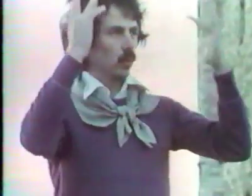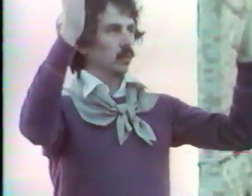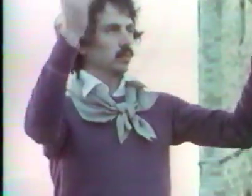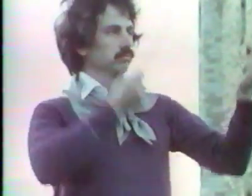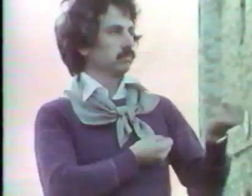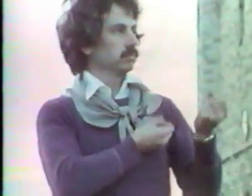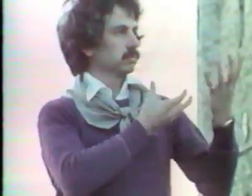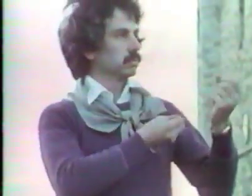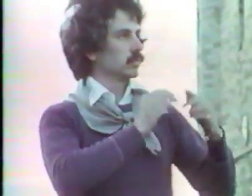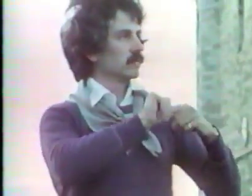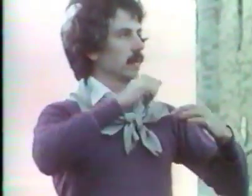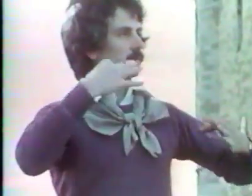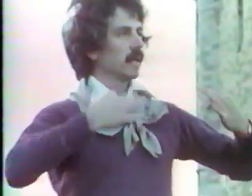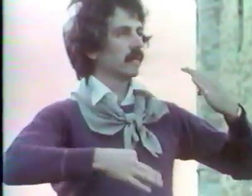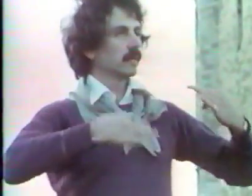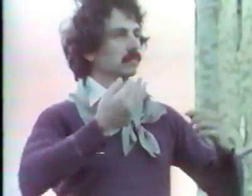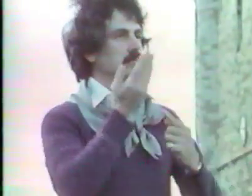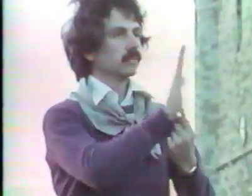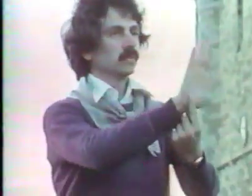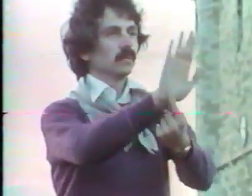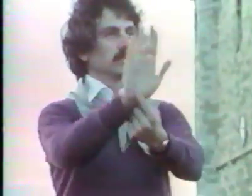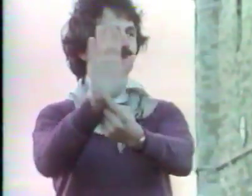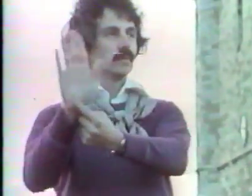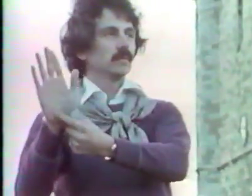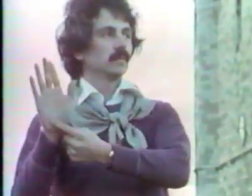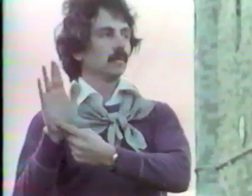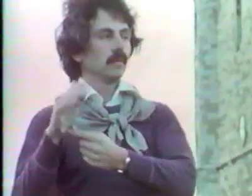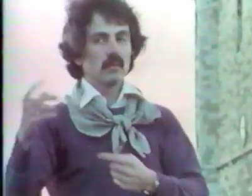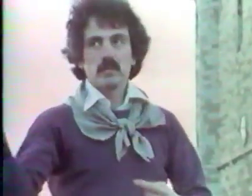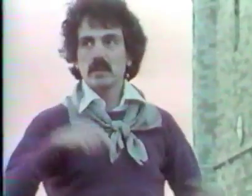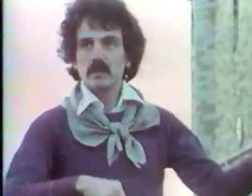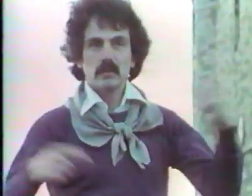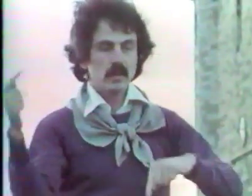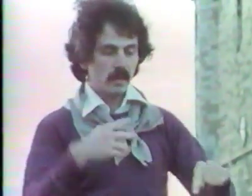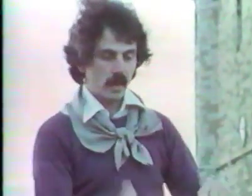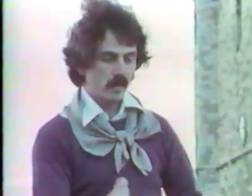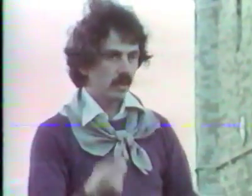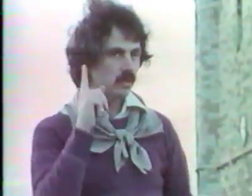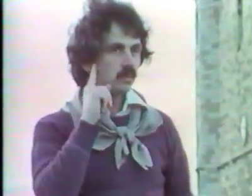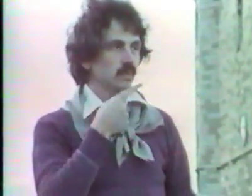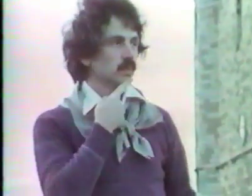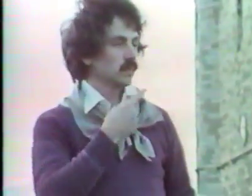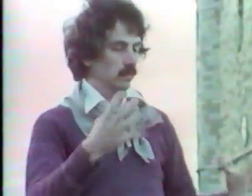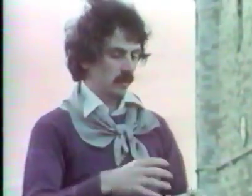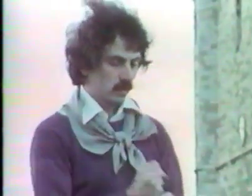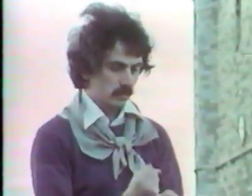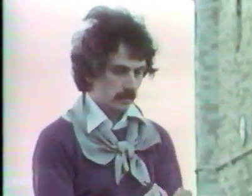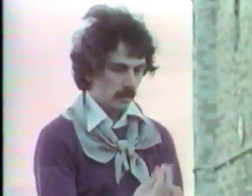culture et l'expression des sourds et les faire connaître à travers le théâtre. D'abord, les enfants sourds